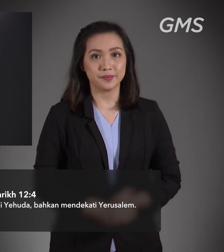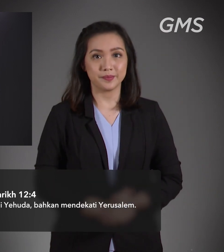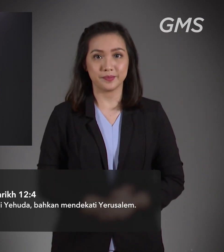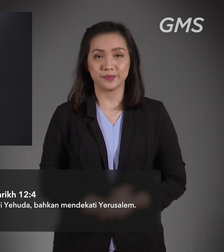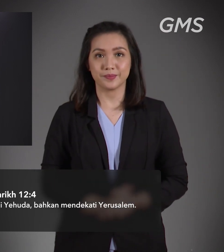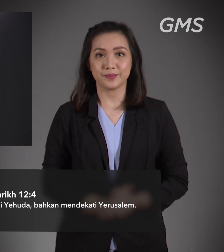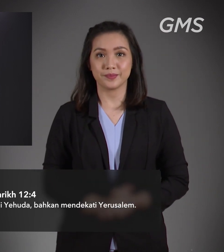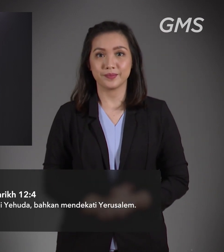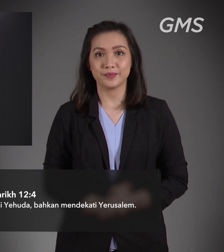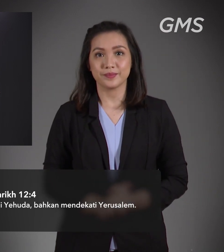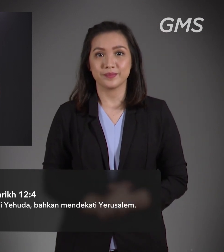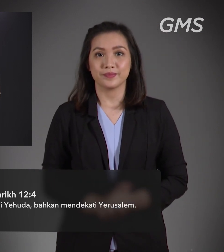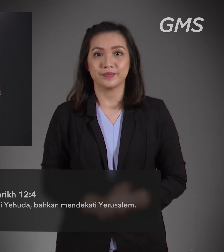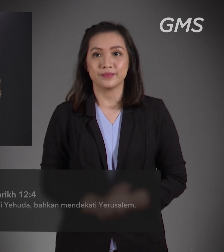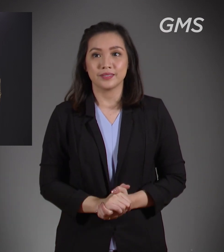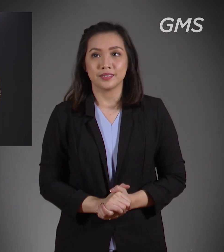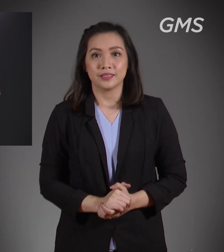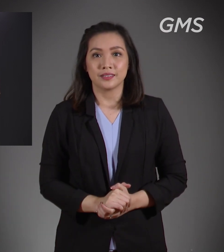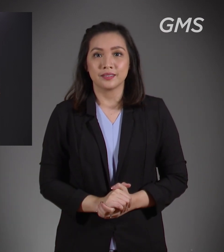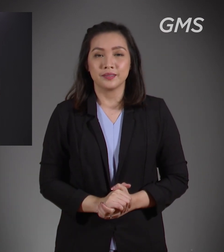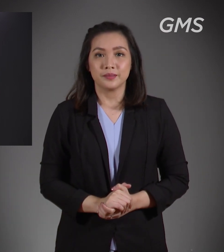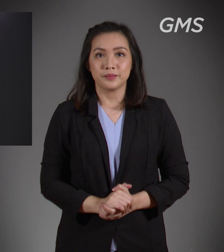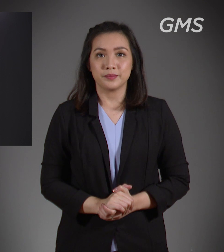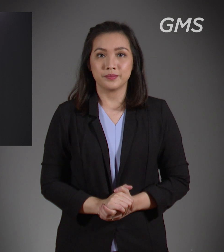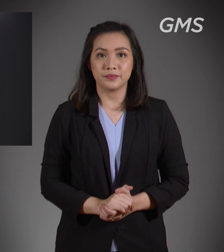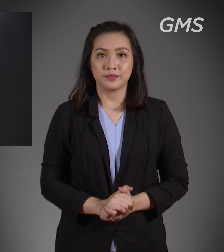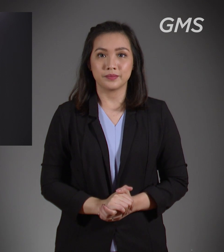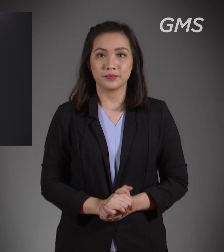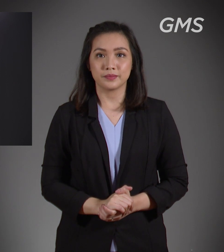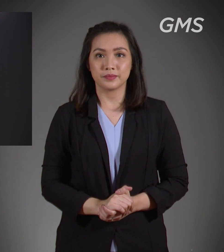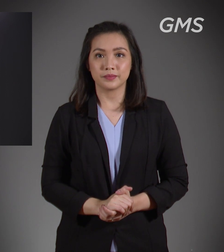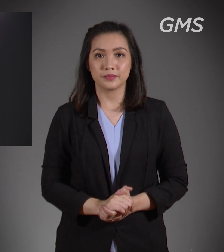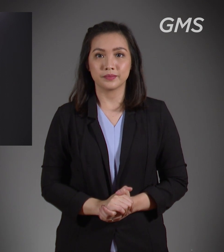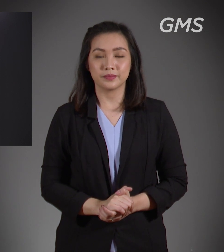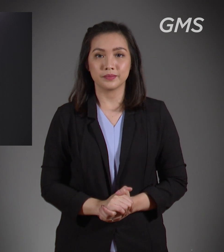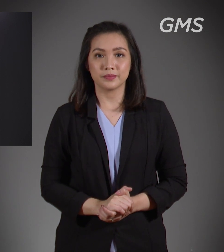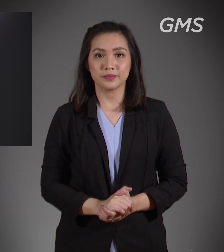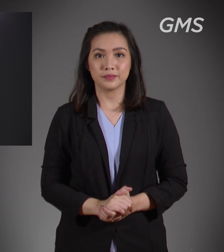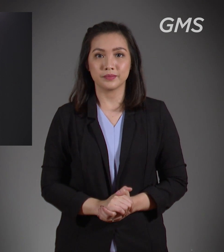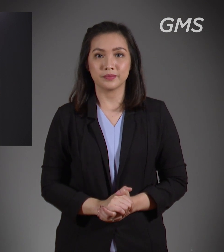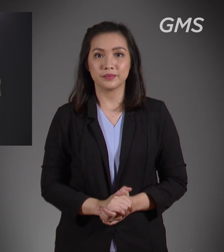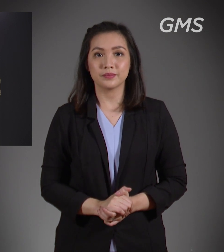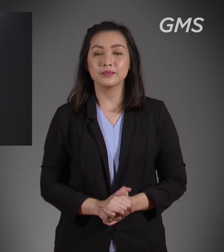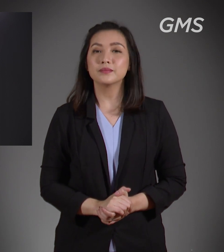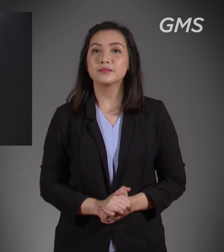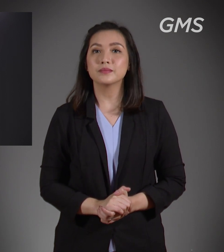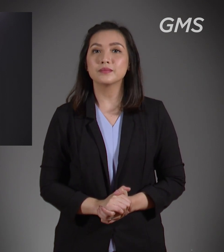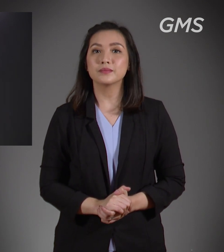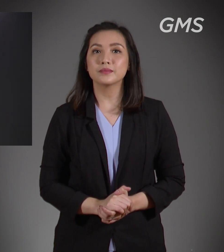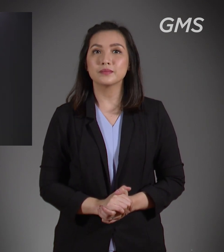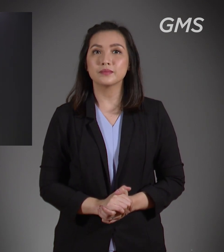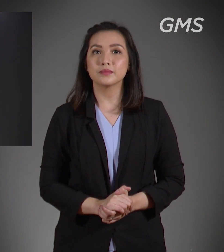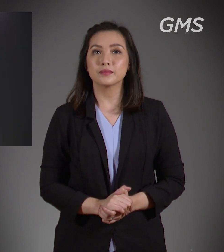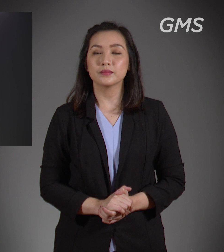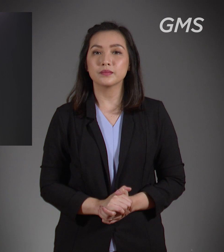Yerusalem, udah nyaris ke istana. Si Sisak ini, Dia merebut kota-kota benteng yang di Yehuda. Di